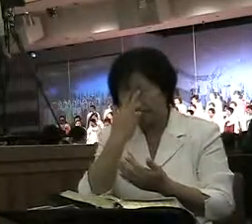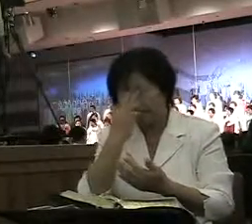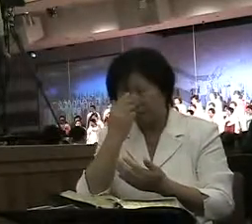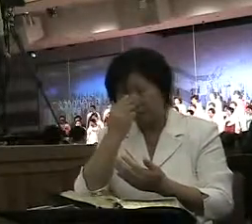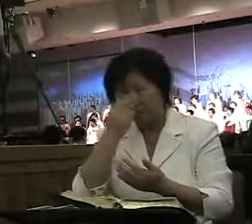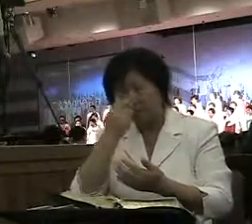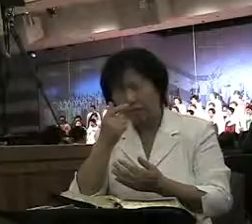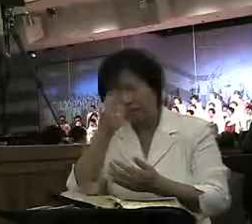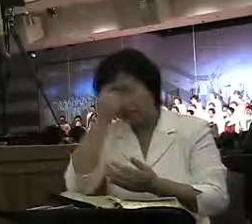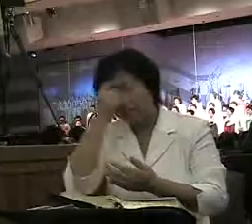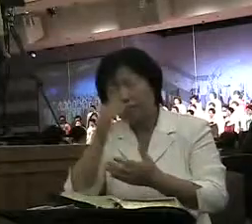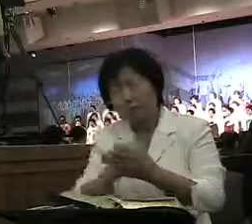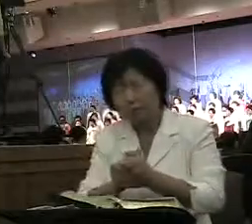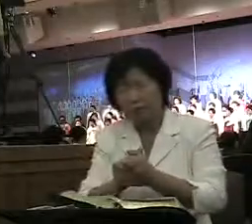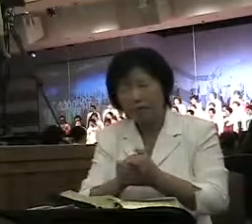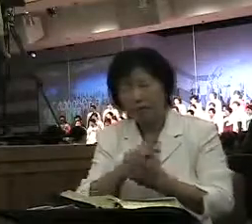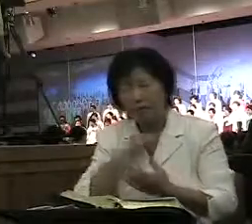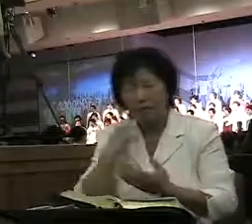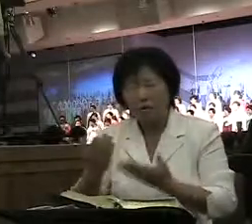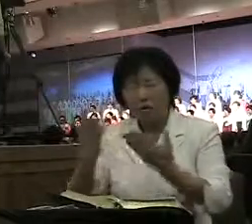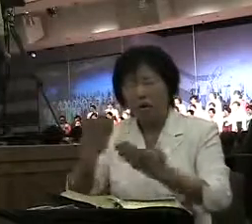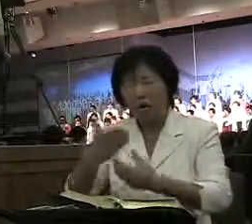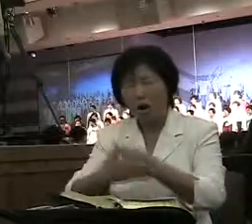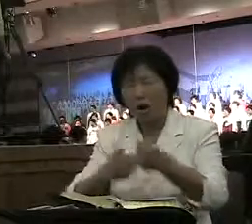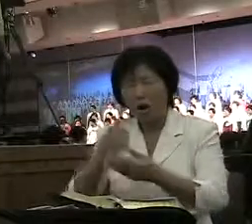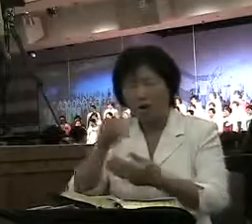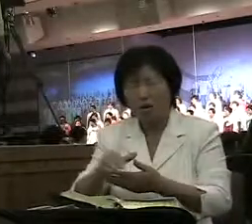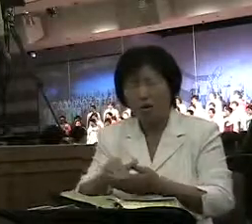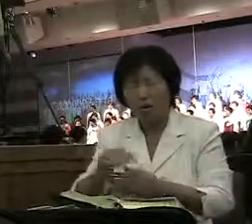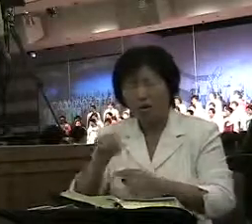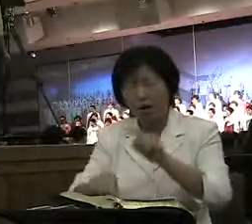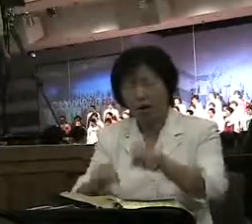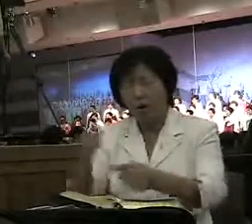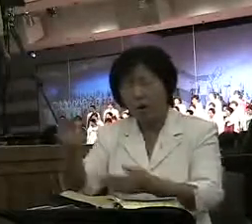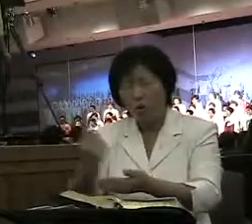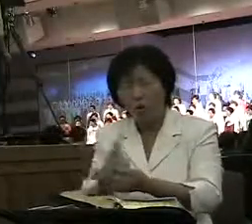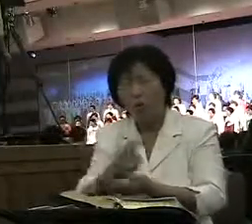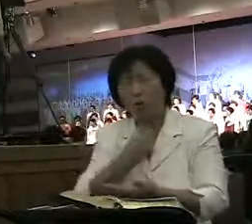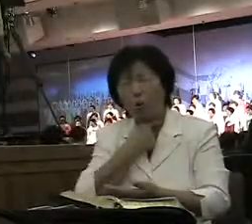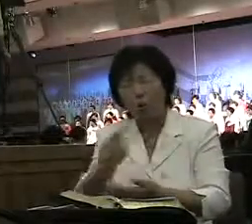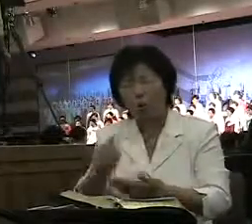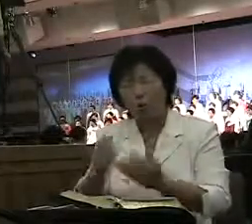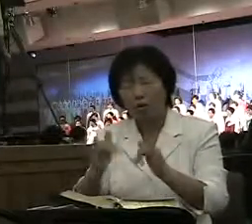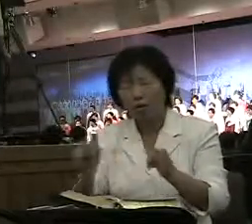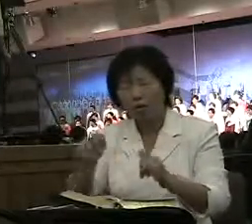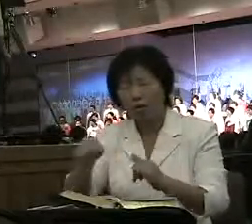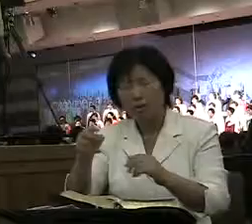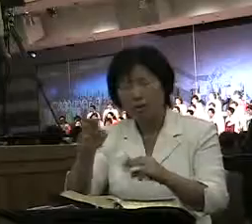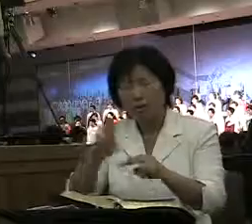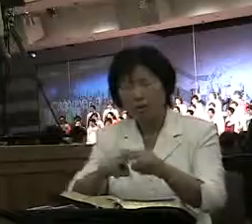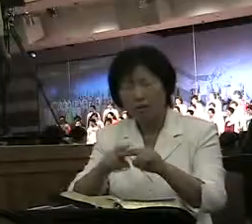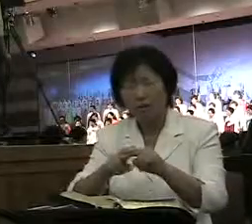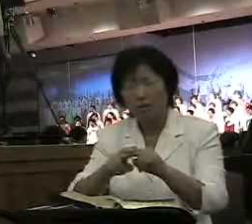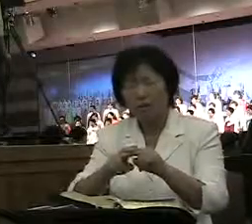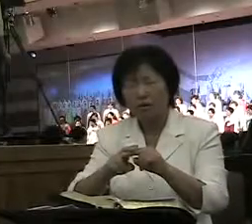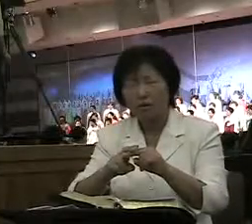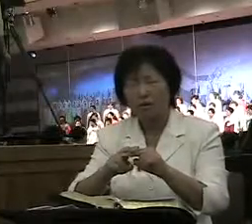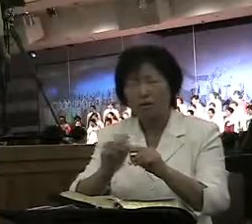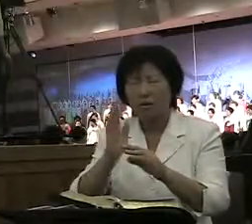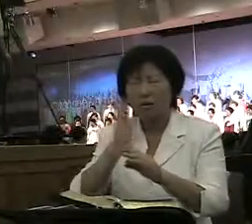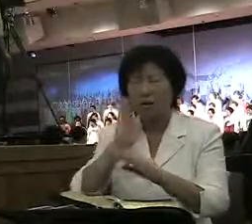순간 그러한 헌신으로 하나님 앞에 나오기를 원하시는 분들은 그 자리에서 하늘을 향해 두